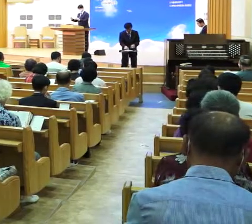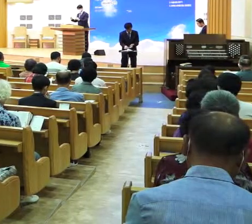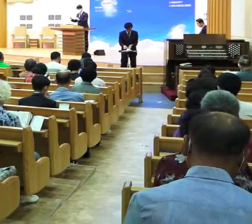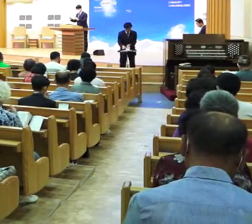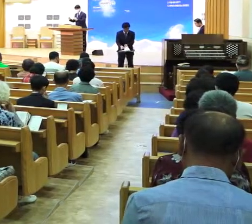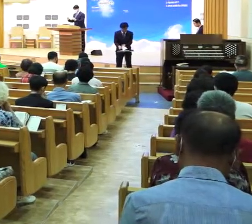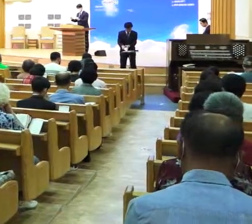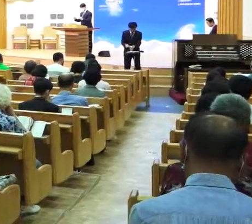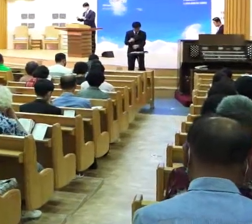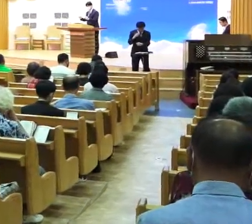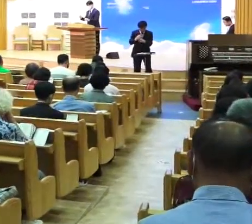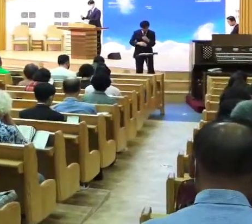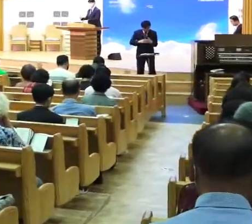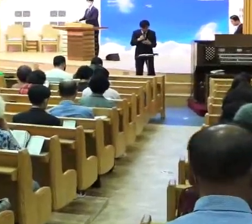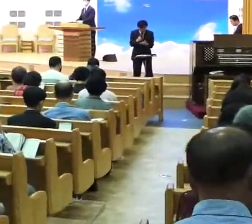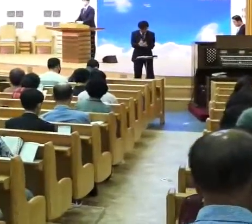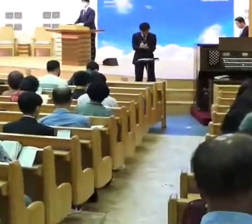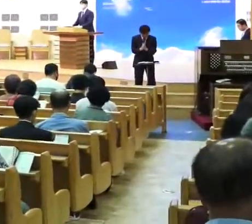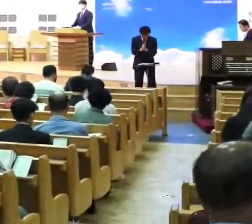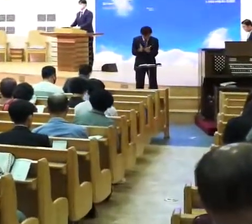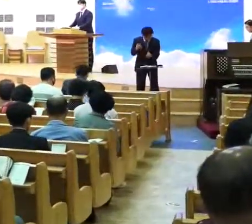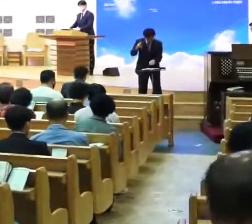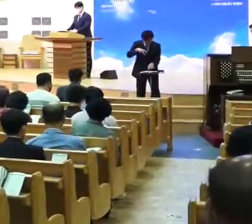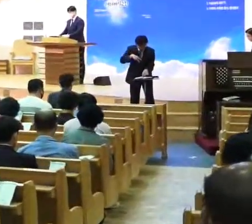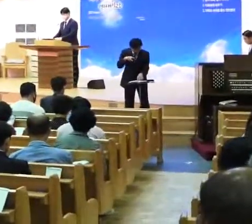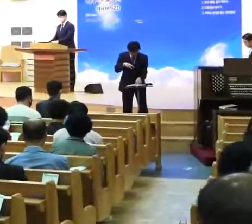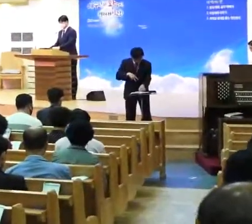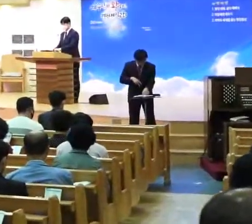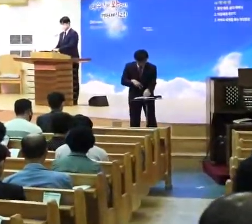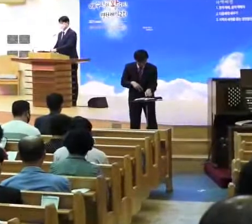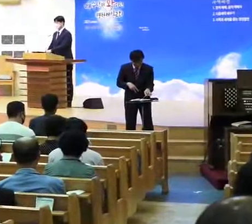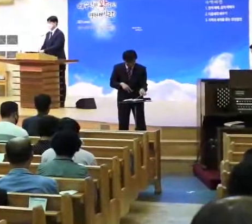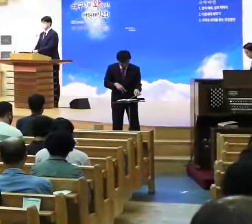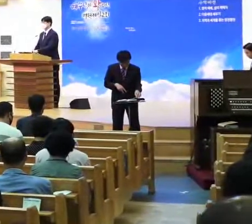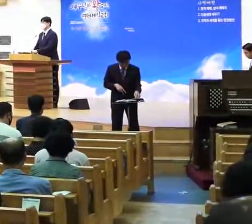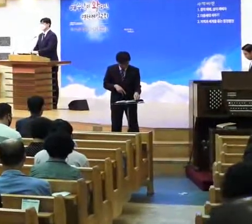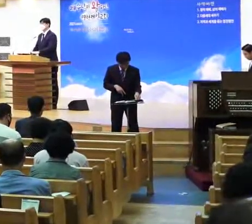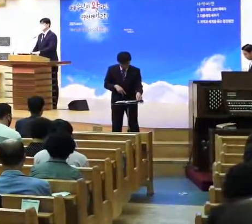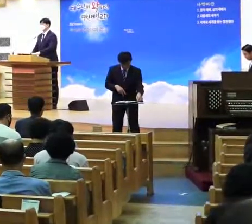오늘 우리에게 주시는 하나님의 말씀은 예레미야 12장